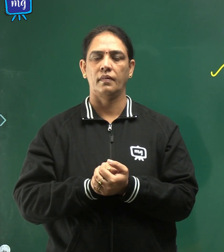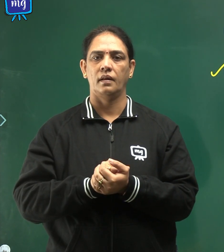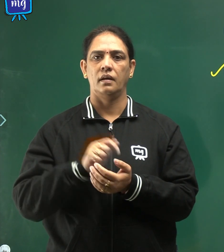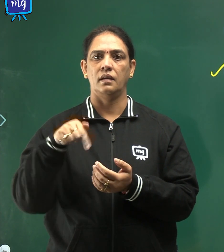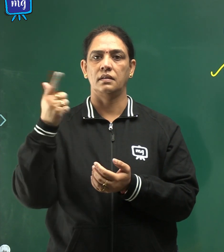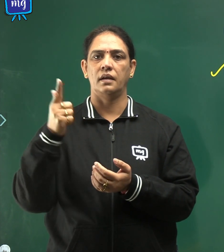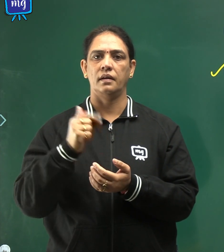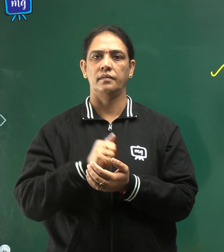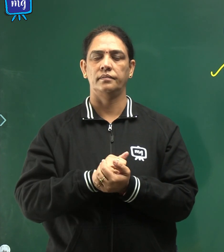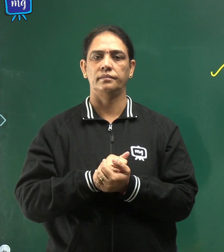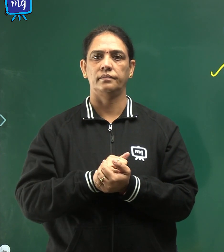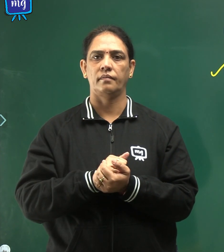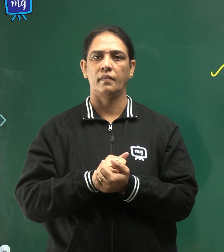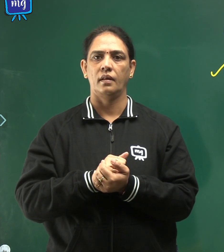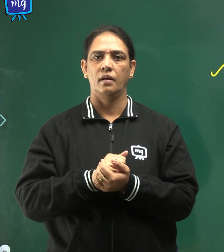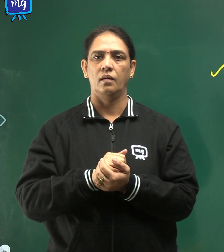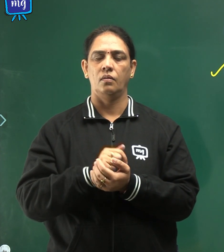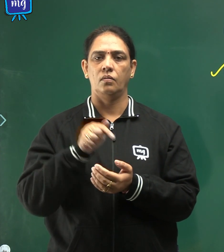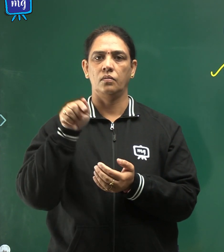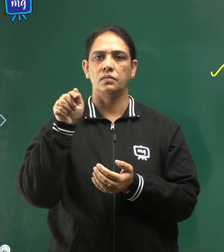अतः उसने